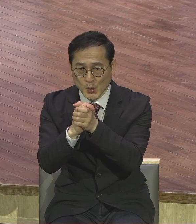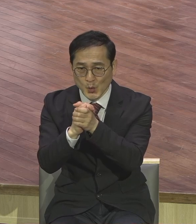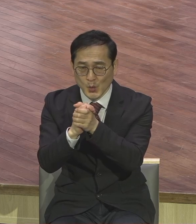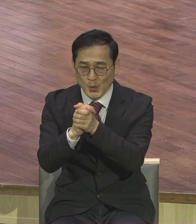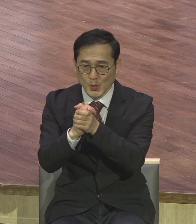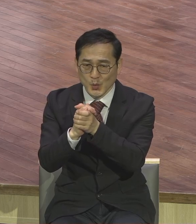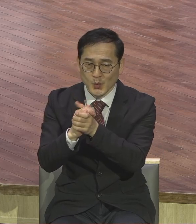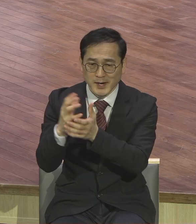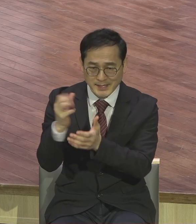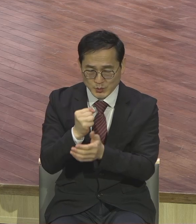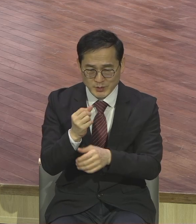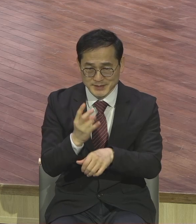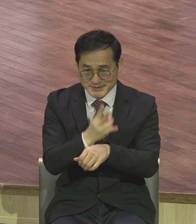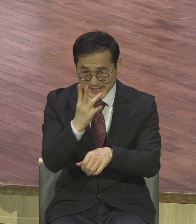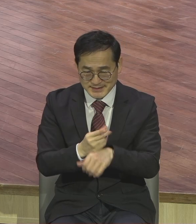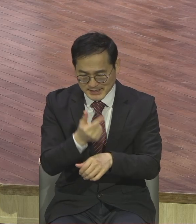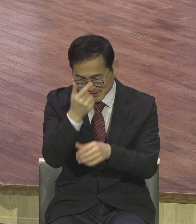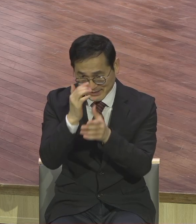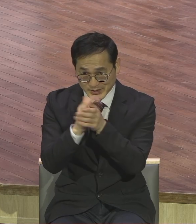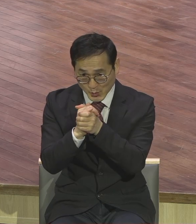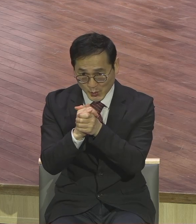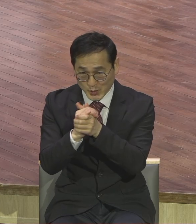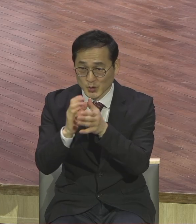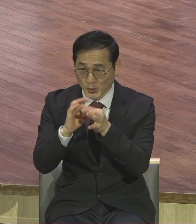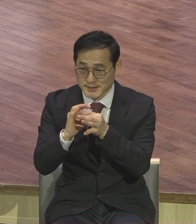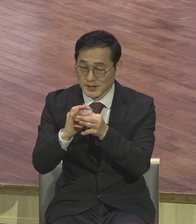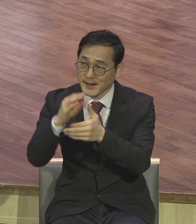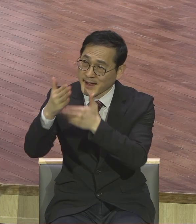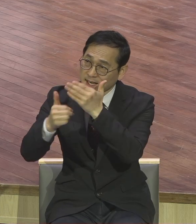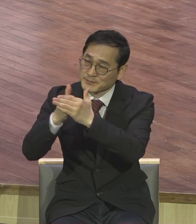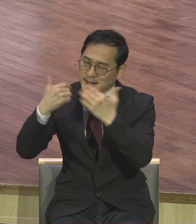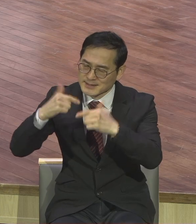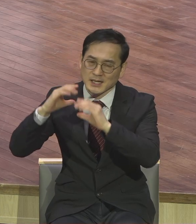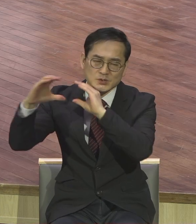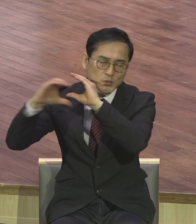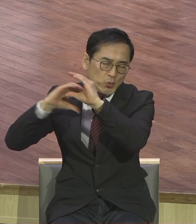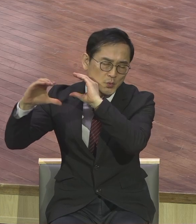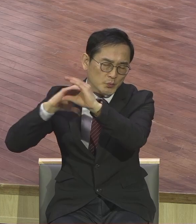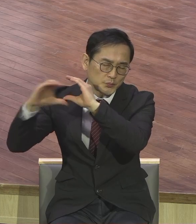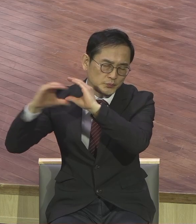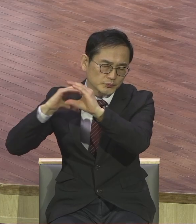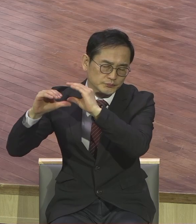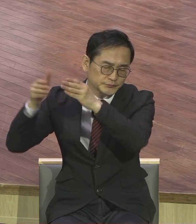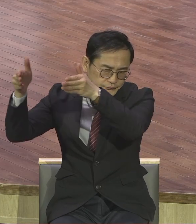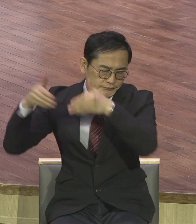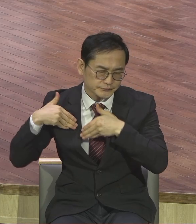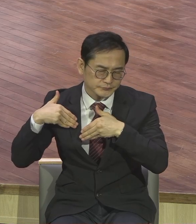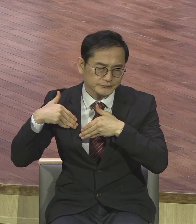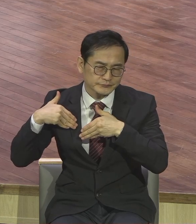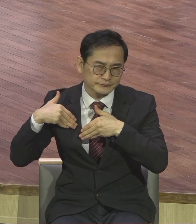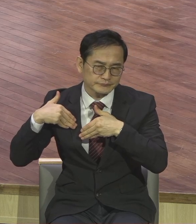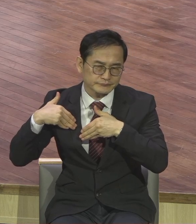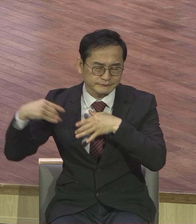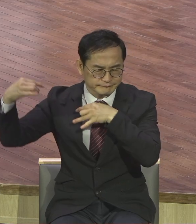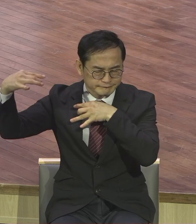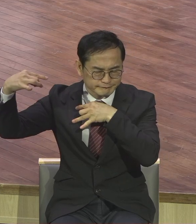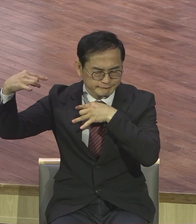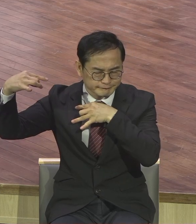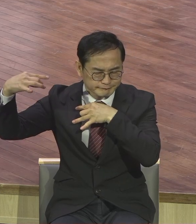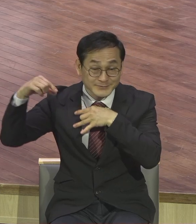기도로 성삼위 하나님과 소통하는 것, 하나님과 늘 소통되어지는 것이 성령